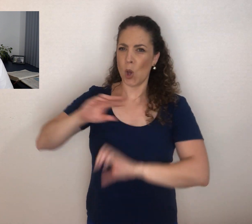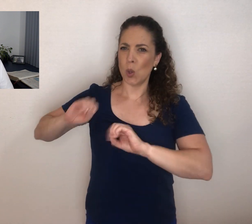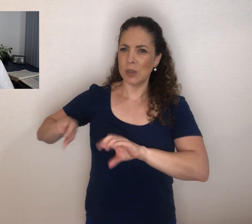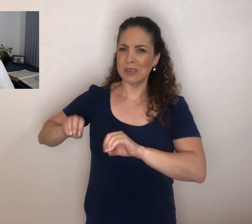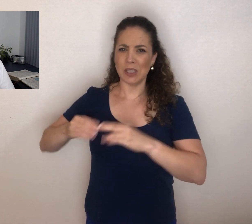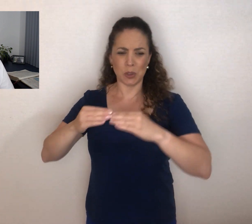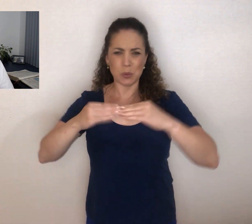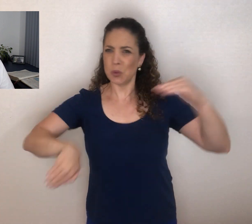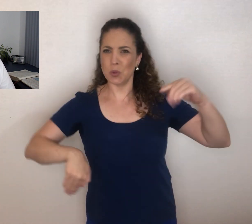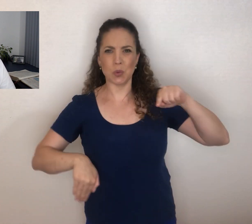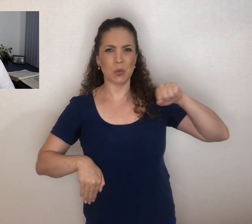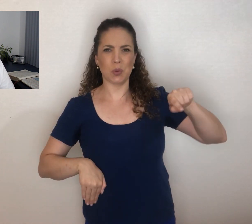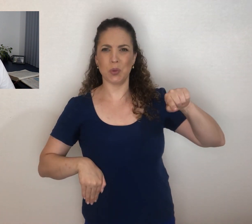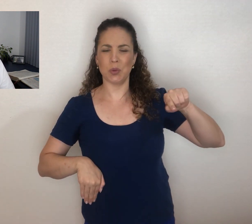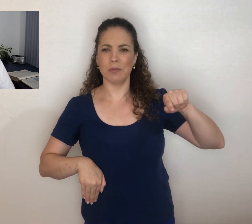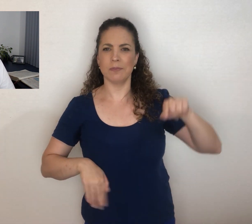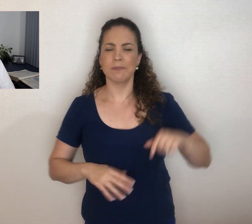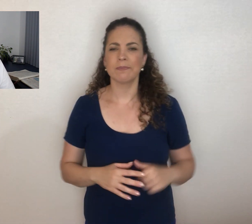pelos apóstolos.